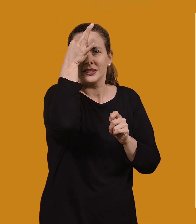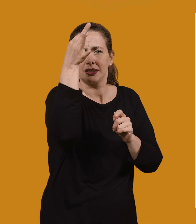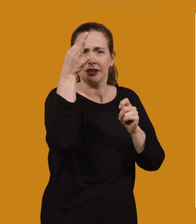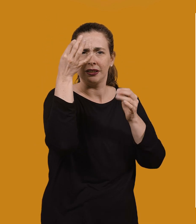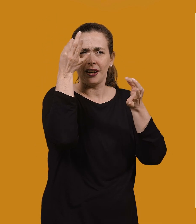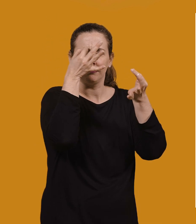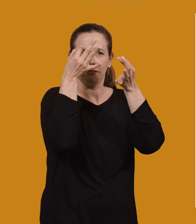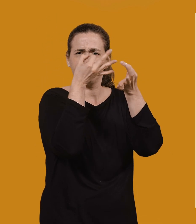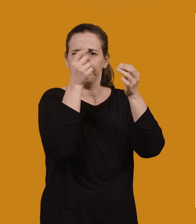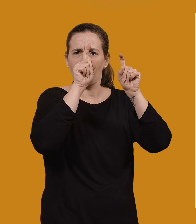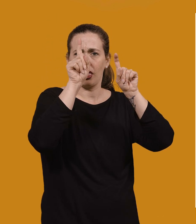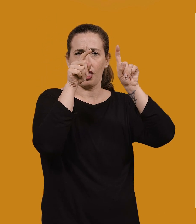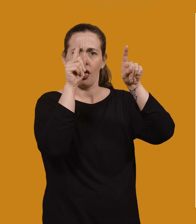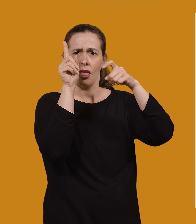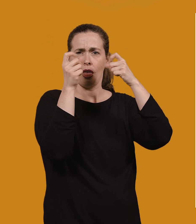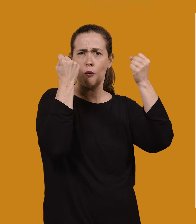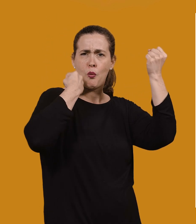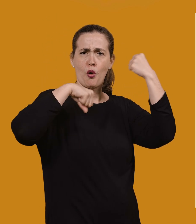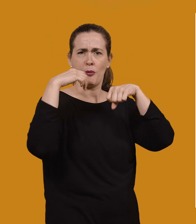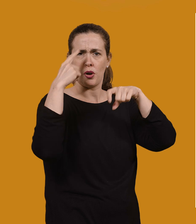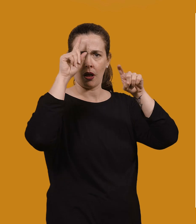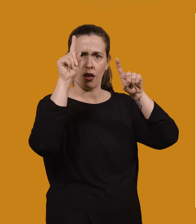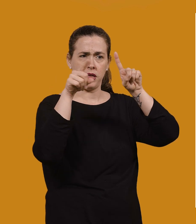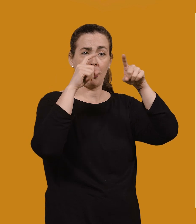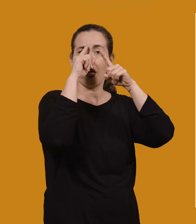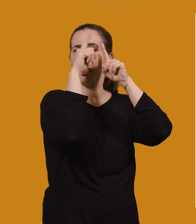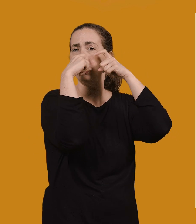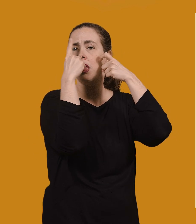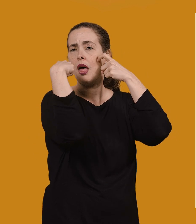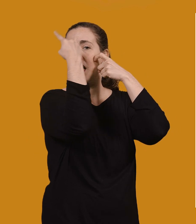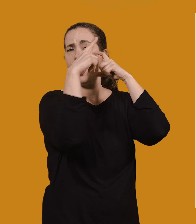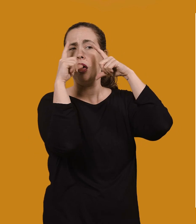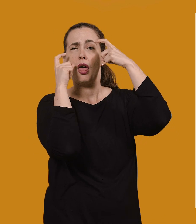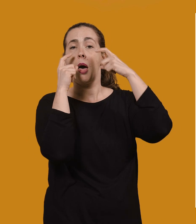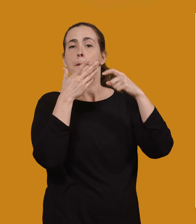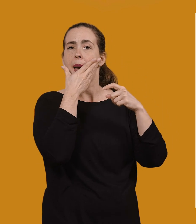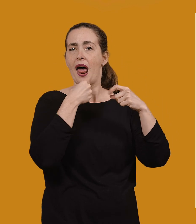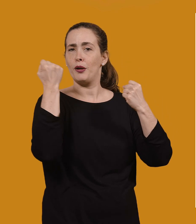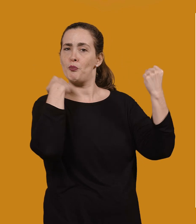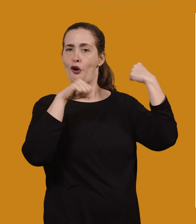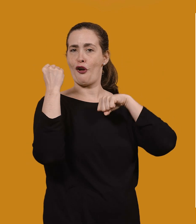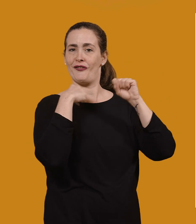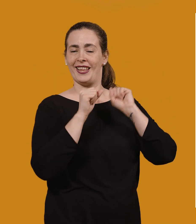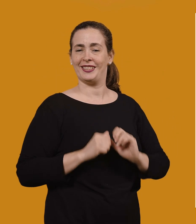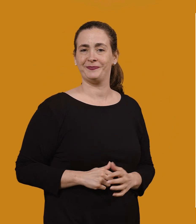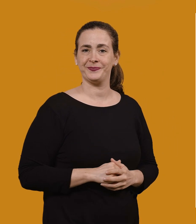treball minuciós i ple de moviment, formen rínxols que emmarquen el rostre i aporten dinamisme a la composició.